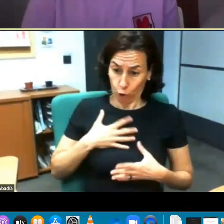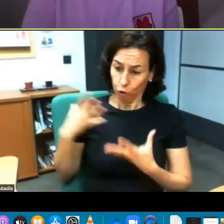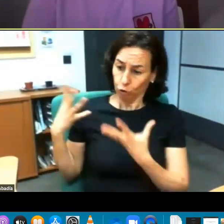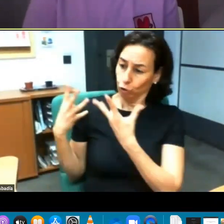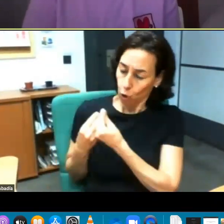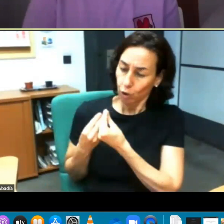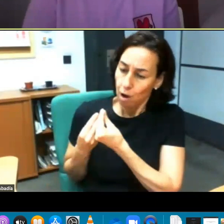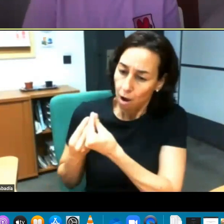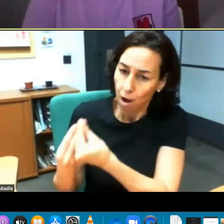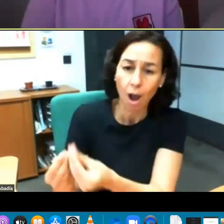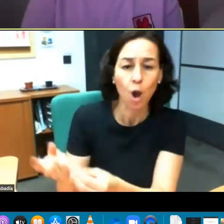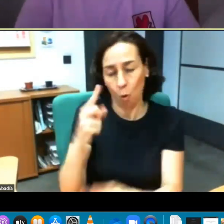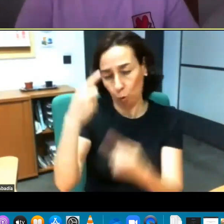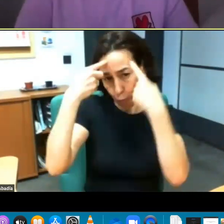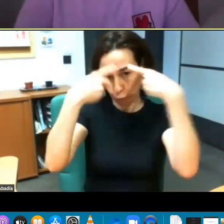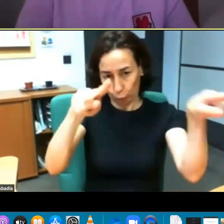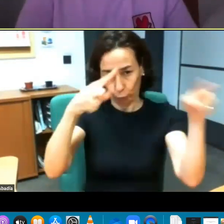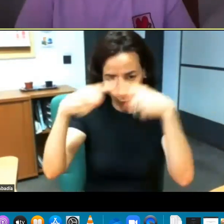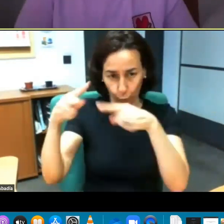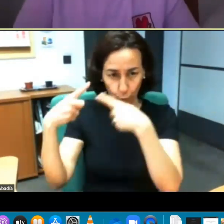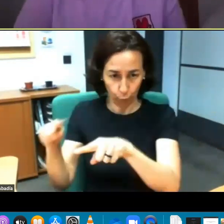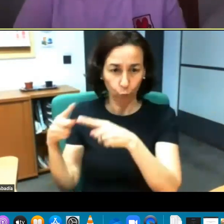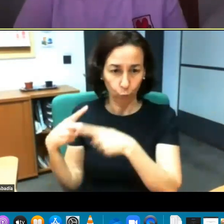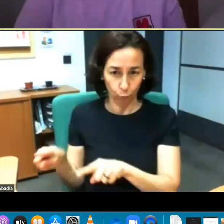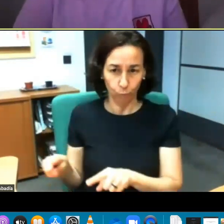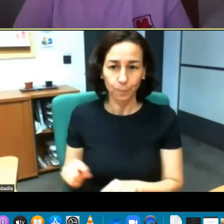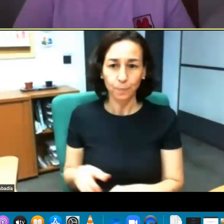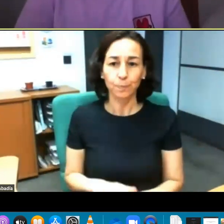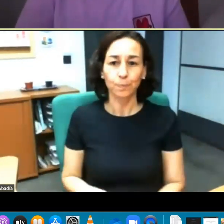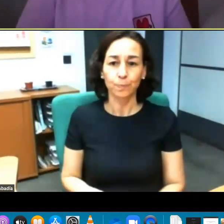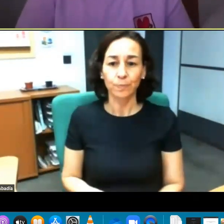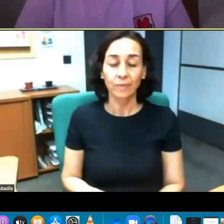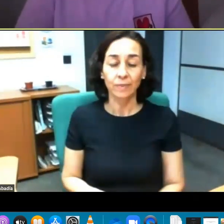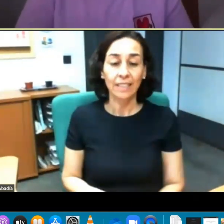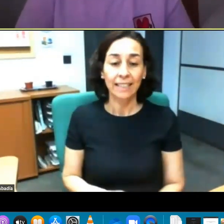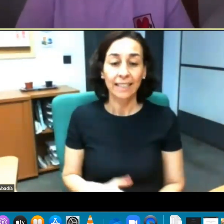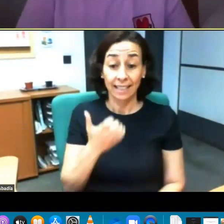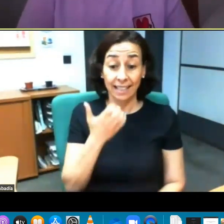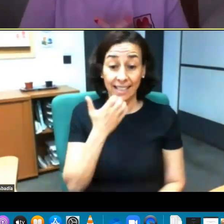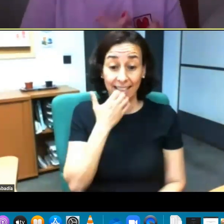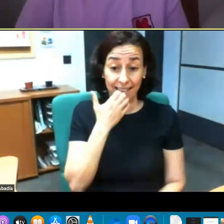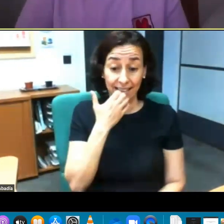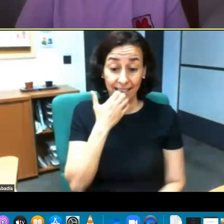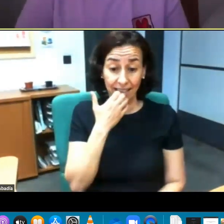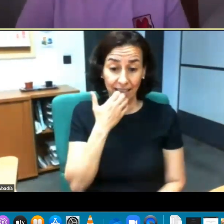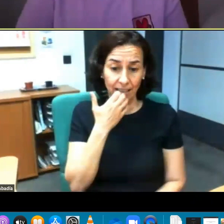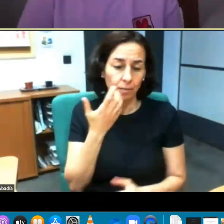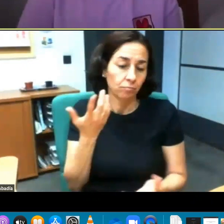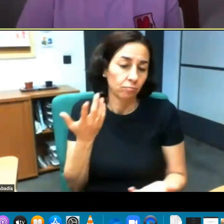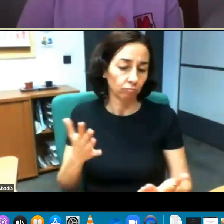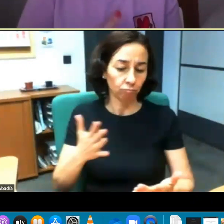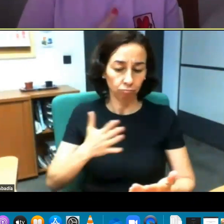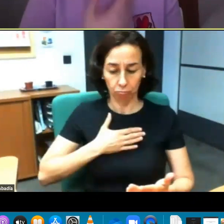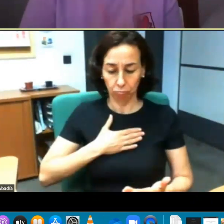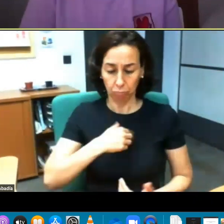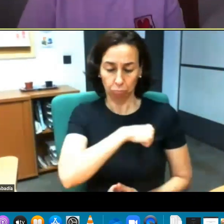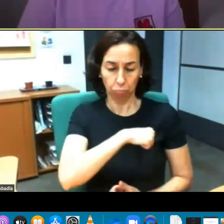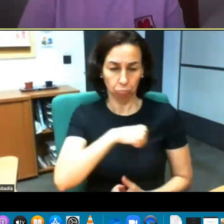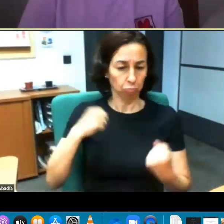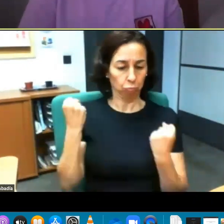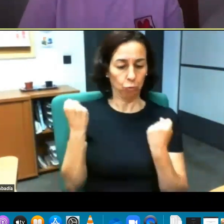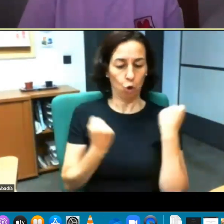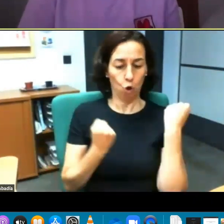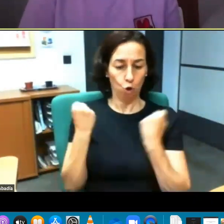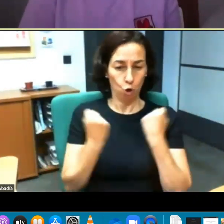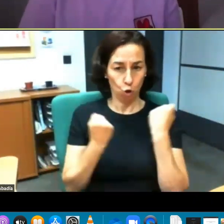por vuestra cuenta. En caso de que vosotros lo hicierais a través de vuestro propio coche, después podemos,